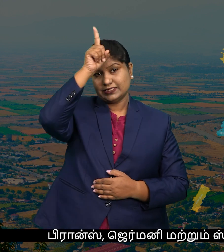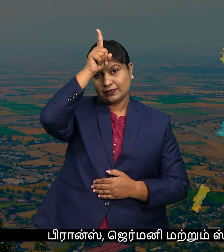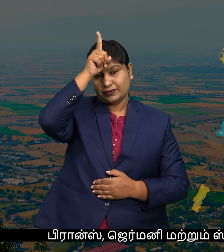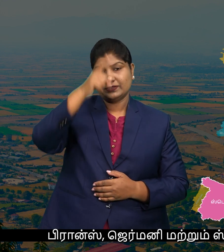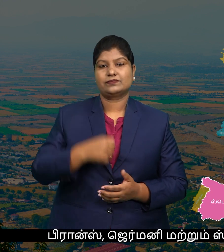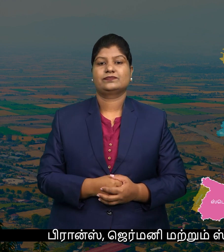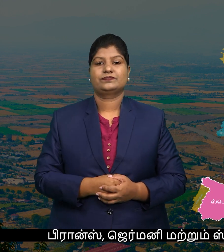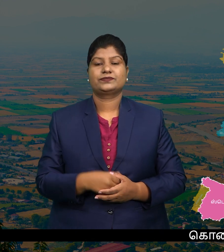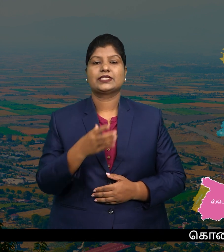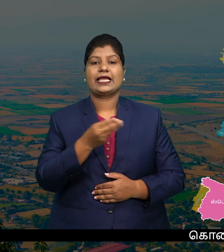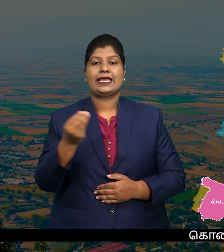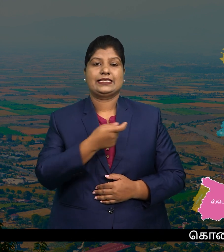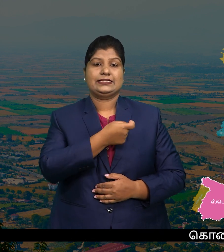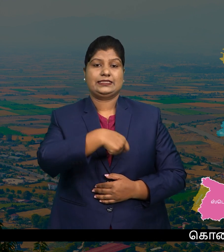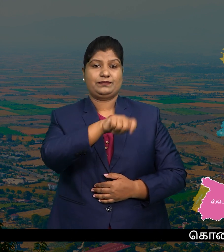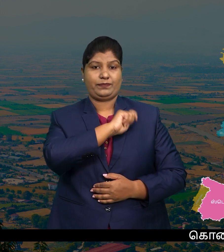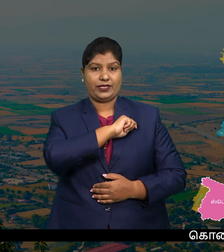ஆகியவை சிறிய அளவே கொண்டுள்ளன.